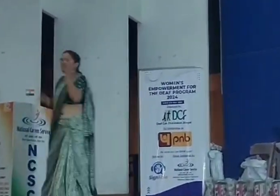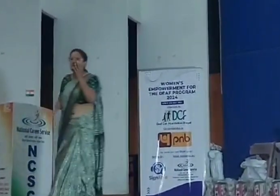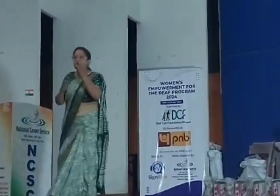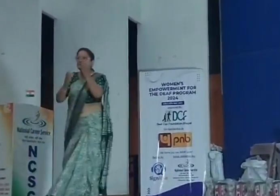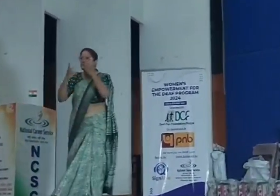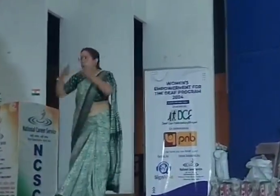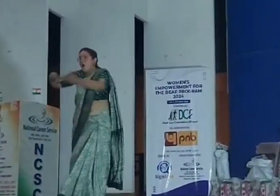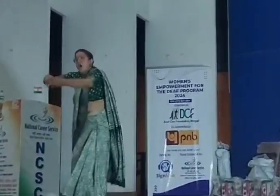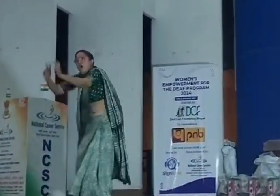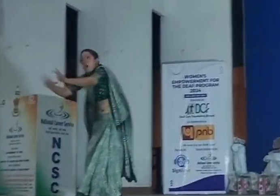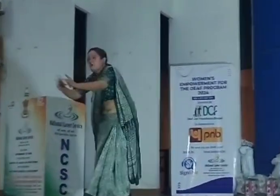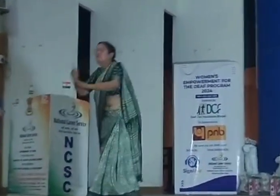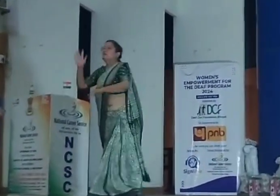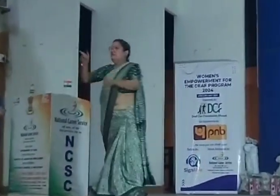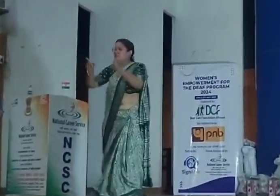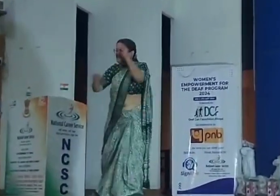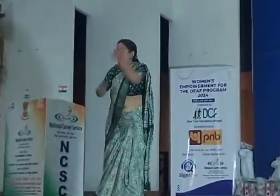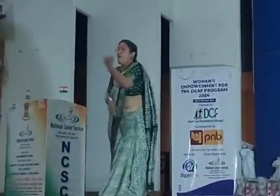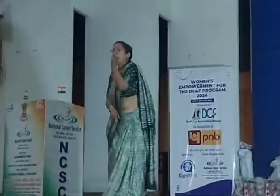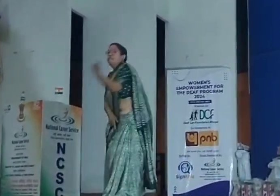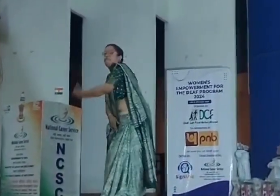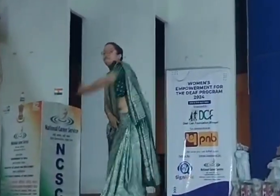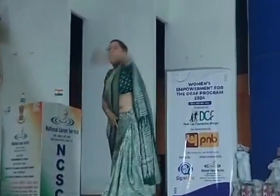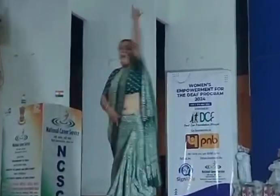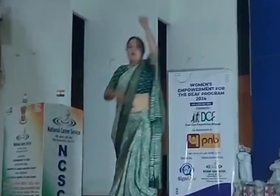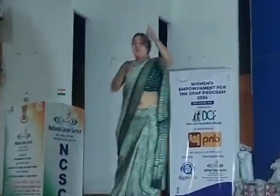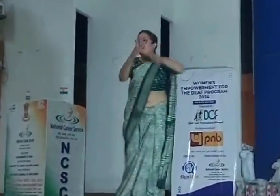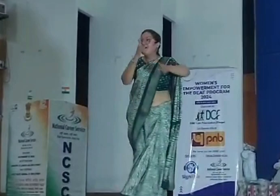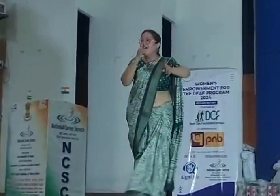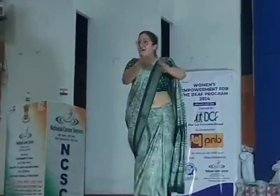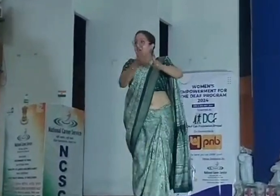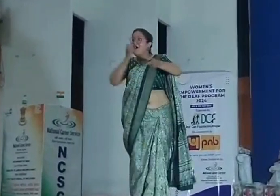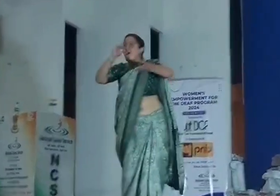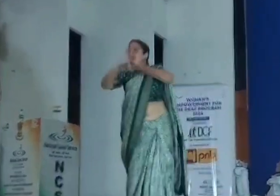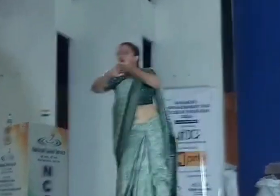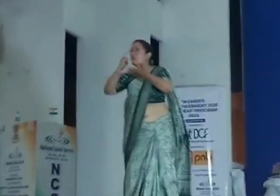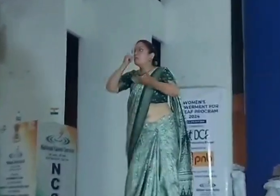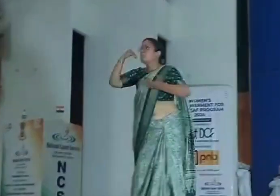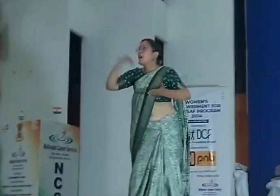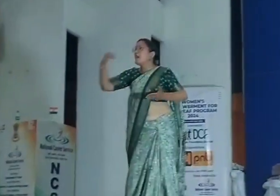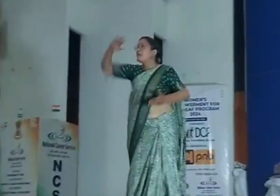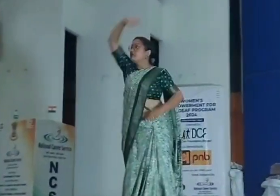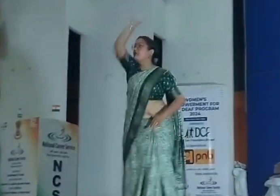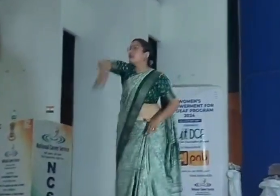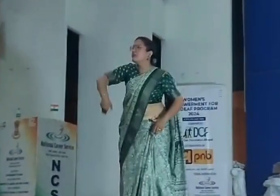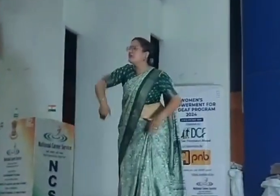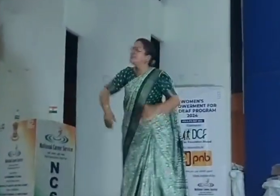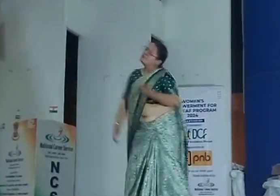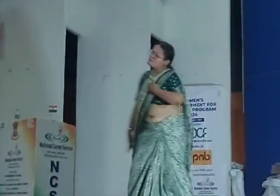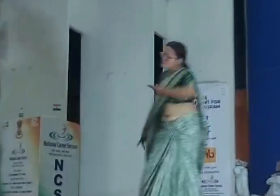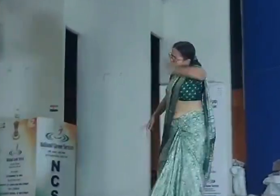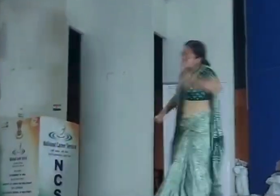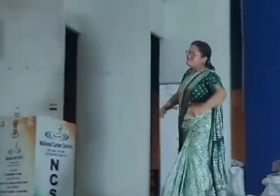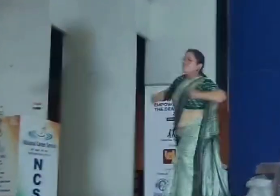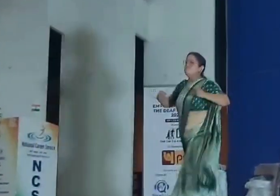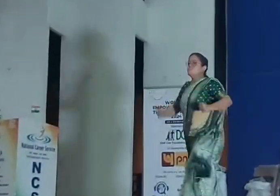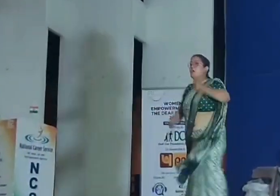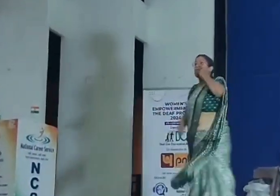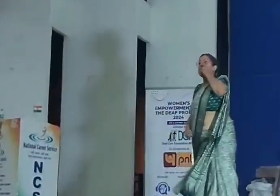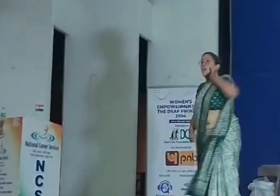है शांति शांति शांति, तो वही भी खड़ा रहा वही भी खड़ा रहा। उन्होंने कॉल किया वहाँ पे जो उनके लड़की के जो हस्बैंड है उसके भाई को कॉल करके उन्होंने बुलाया, तो मैं